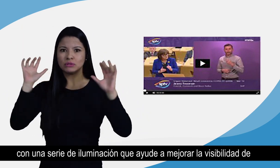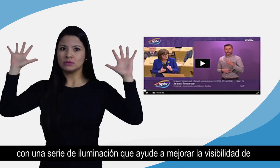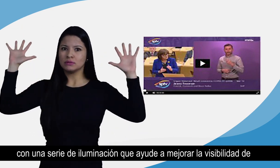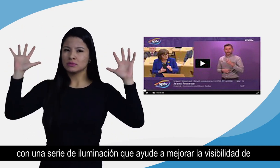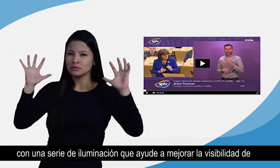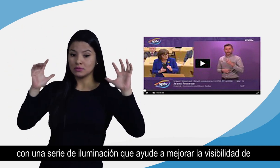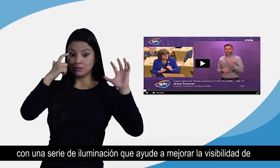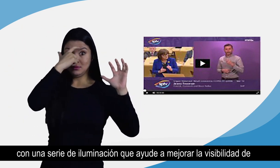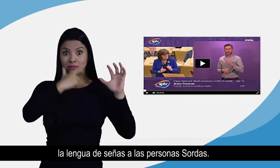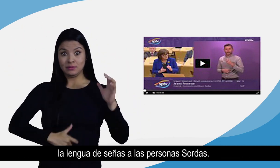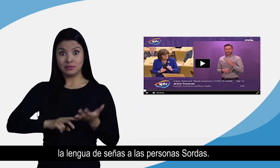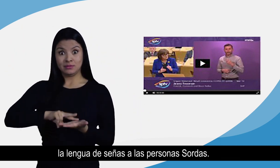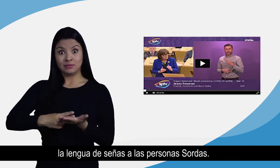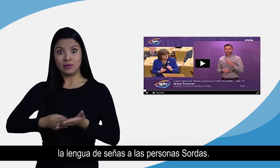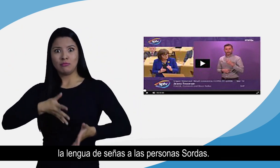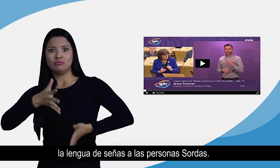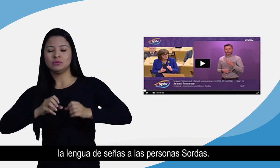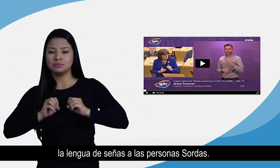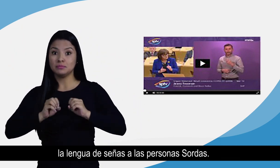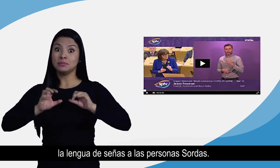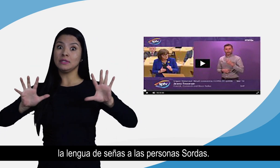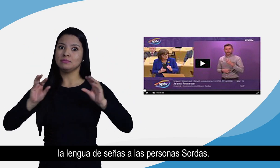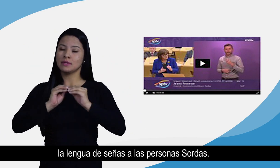la visibilidad de la lengua de señas a las personas sordas.